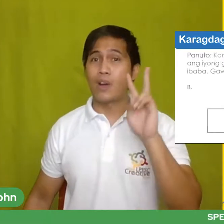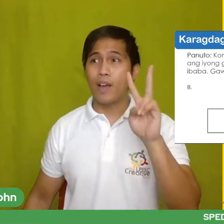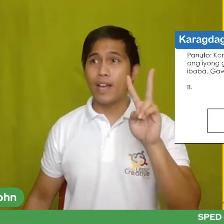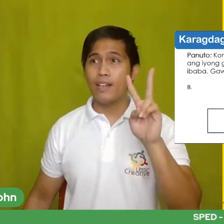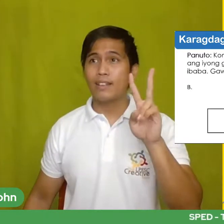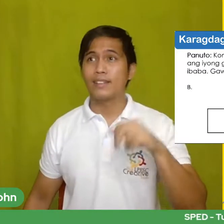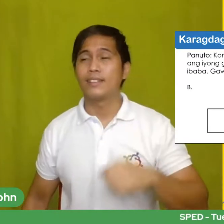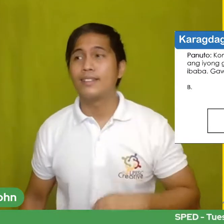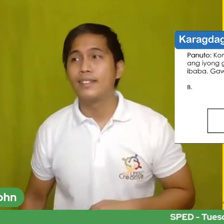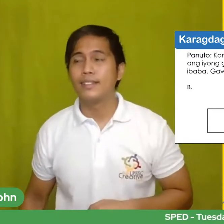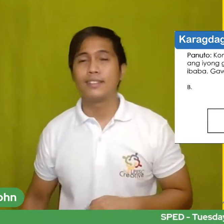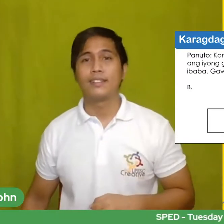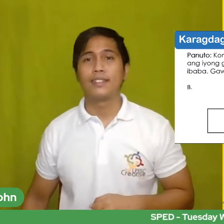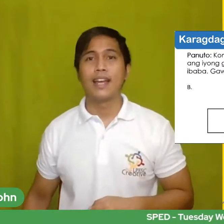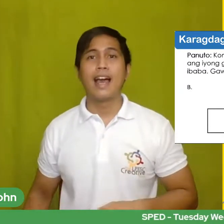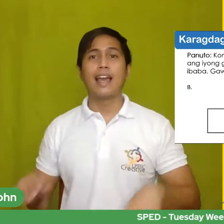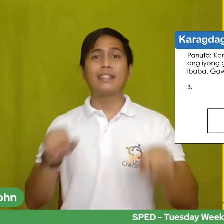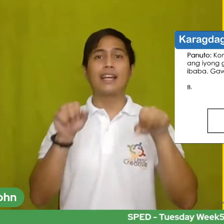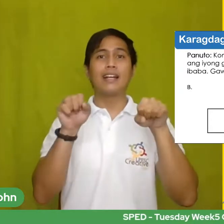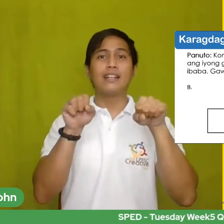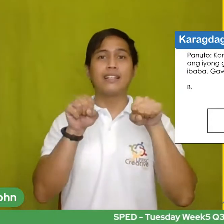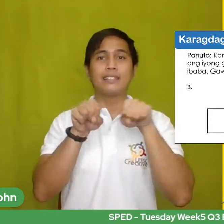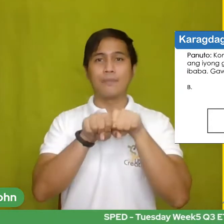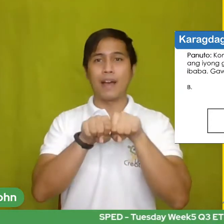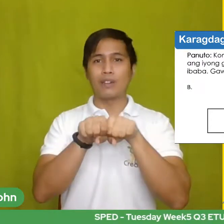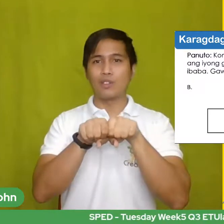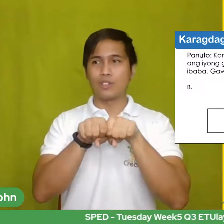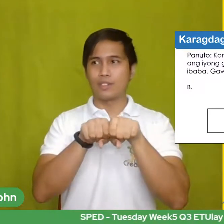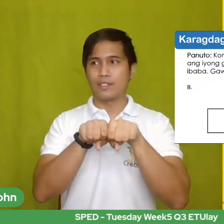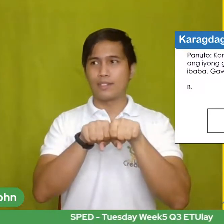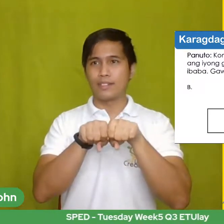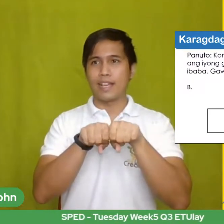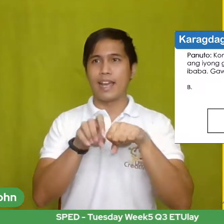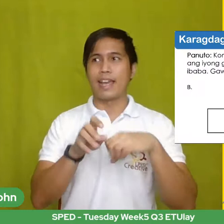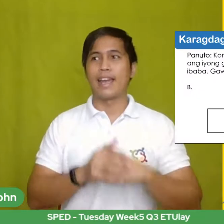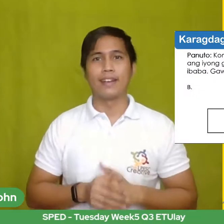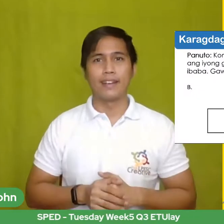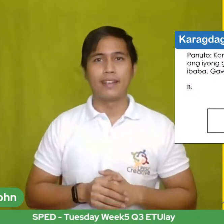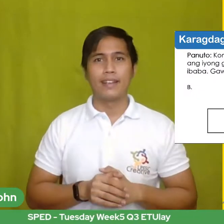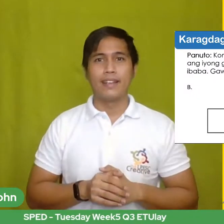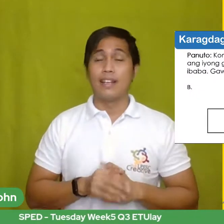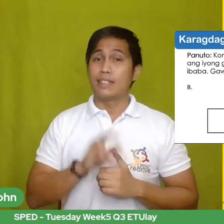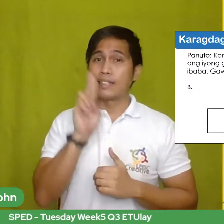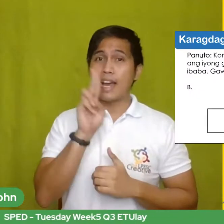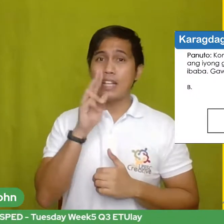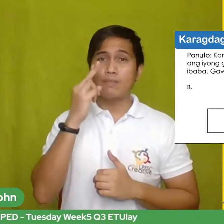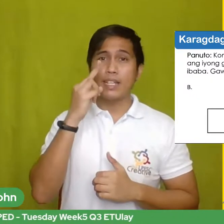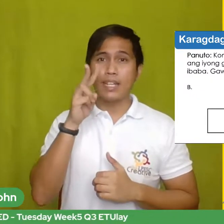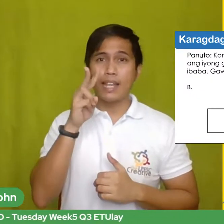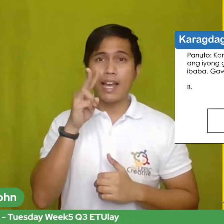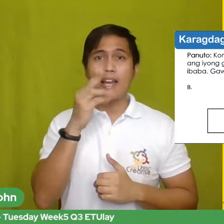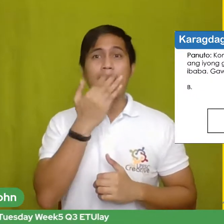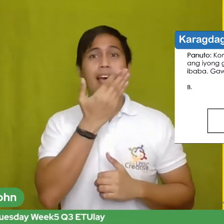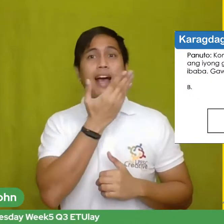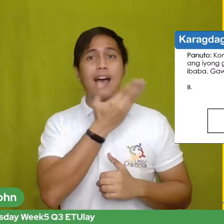Pangalawa, ay isang sapatos. Ayan. Sa taas, may kita